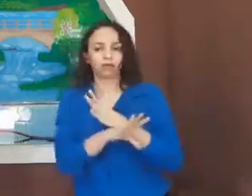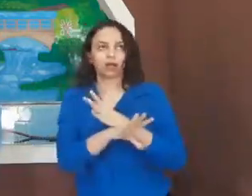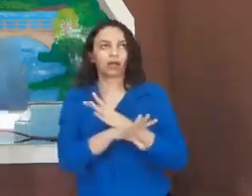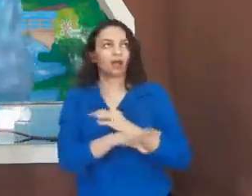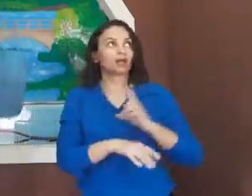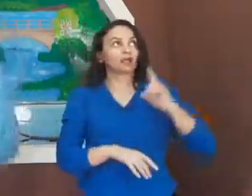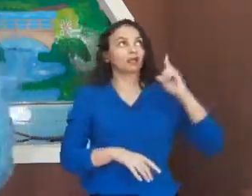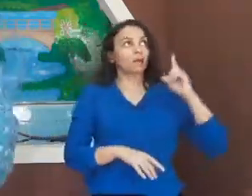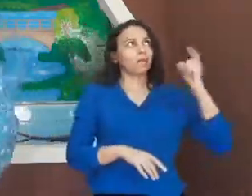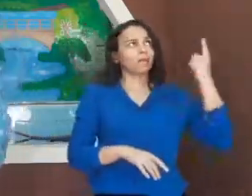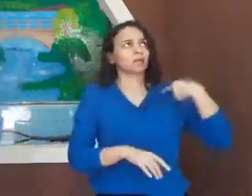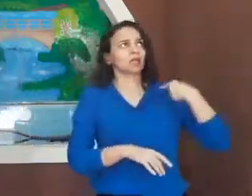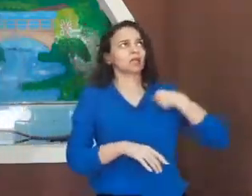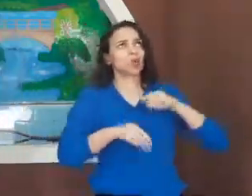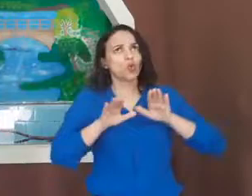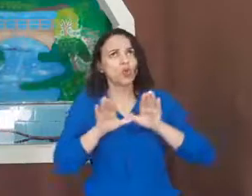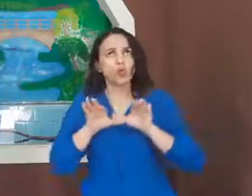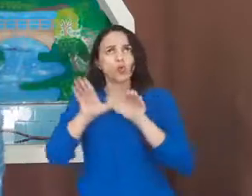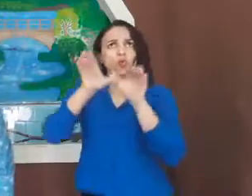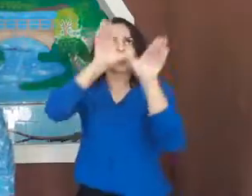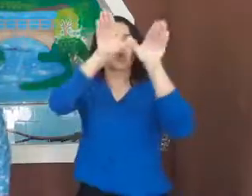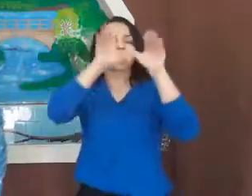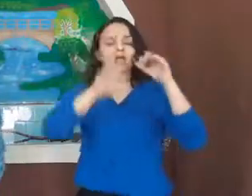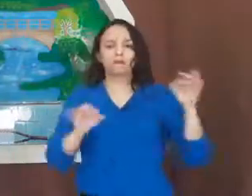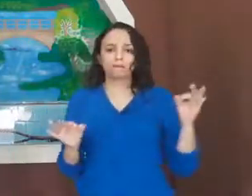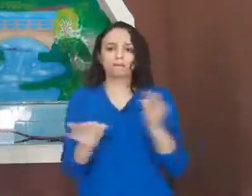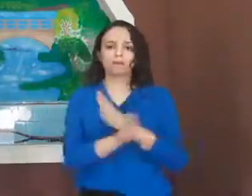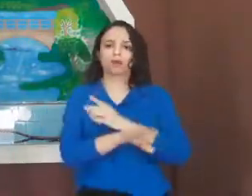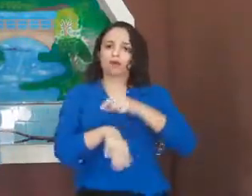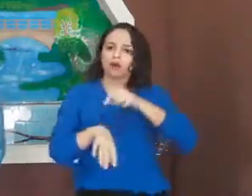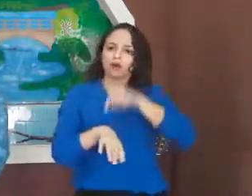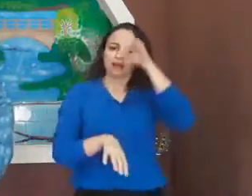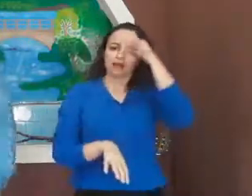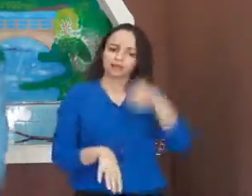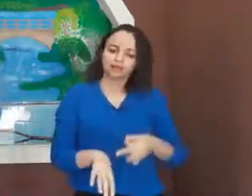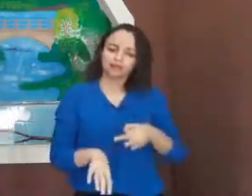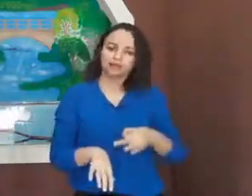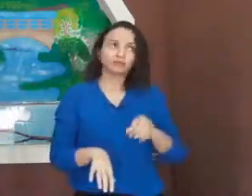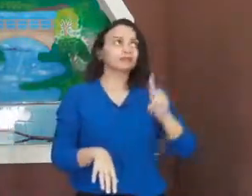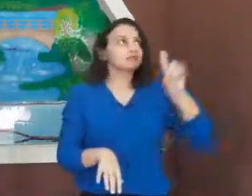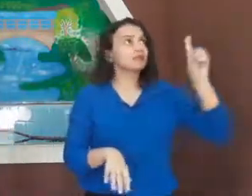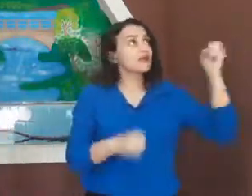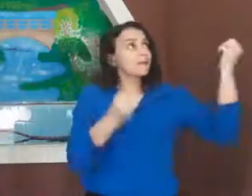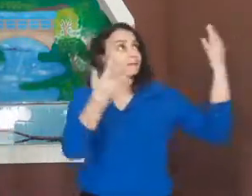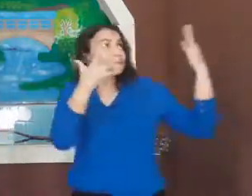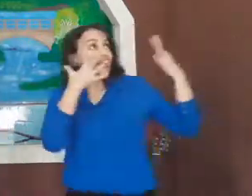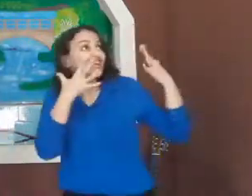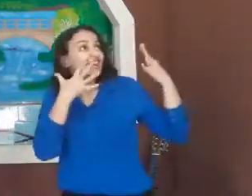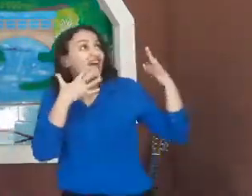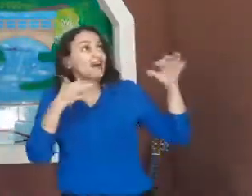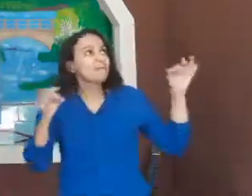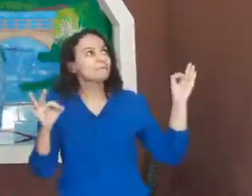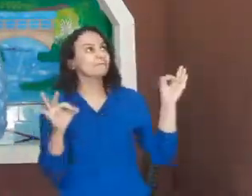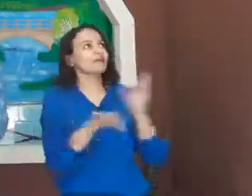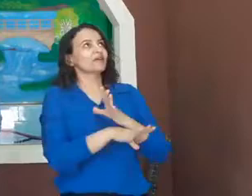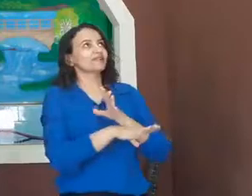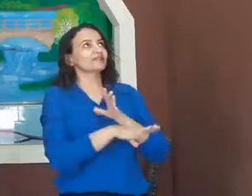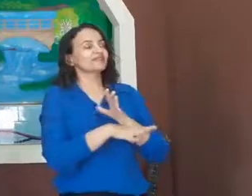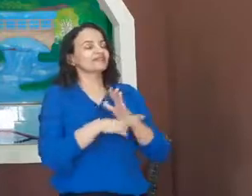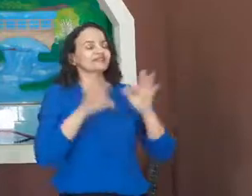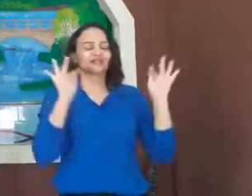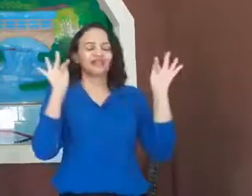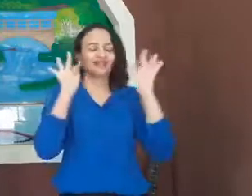falar, voe, você está pronto para voar. Para a hora que Deus vai entregar uma bênção para você, você está pronto para